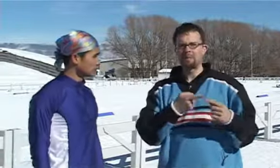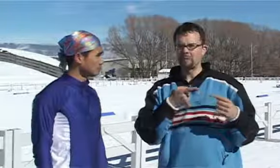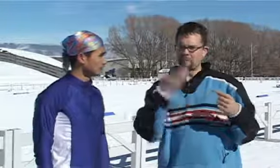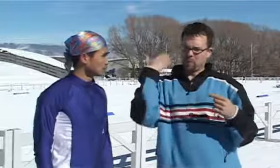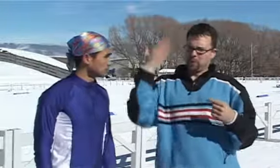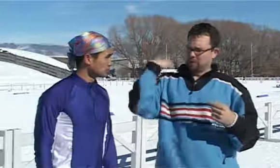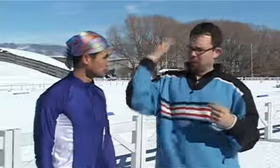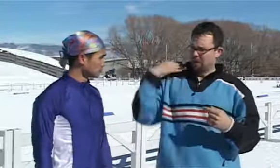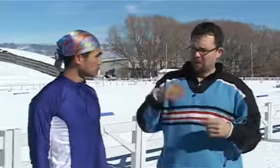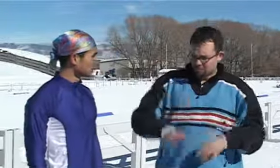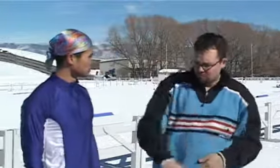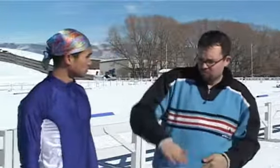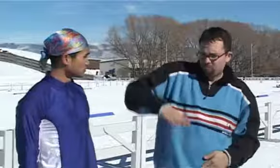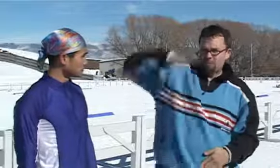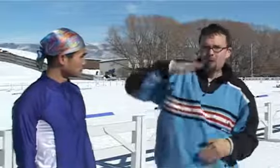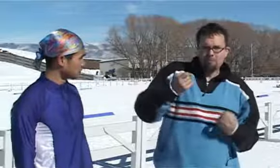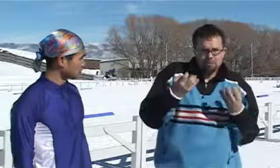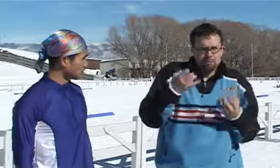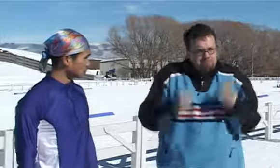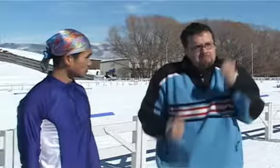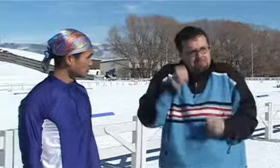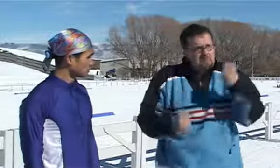Eine Frage. Bist du mit diesem Sport aufgewachsen?